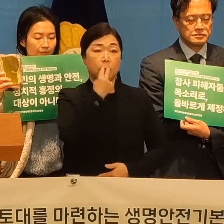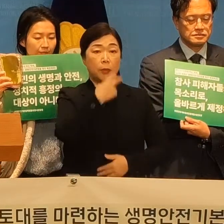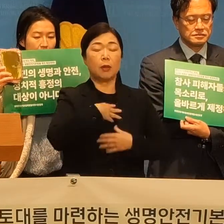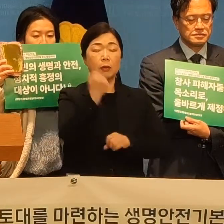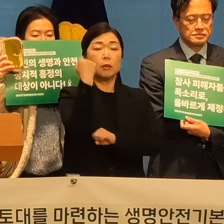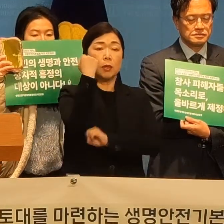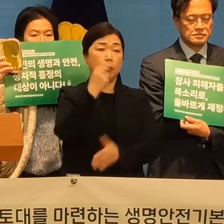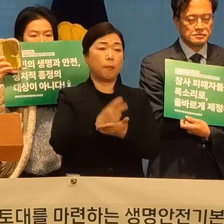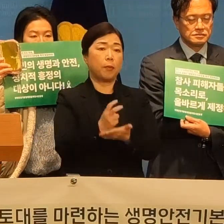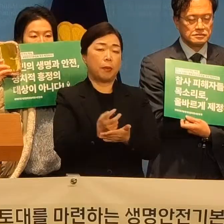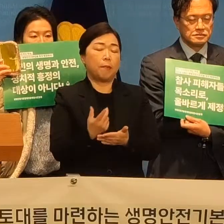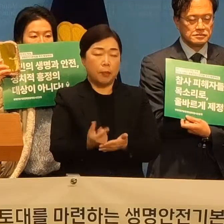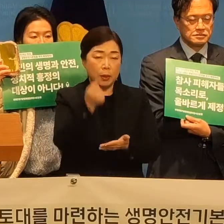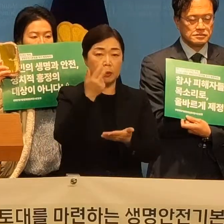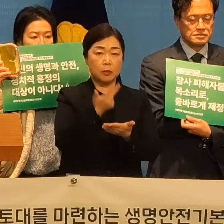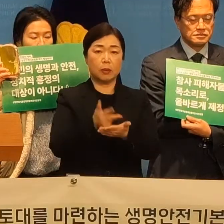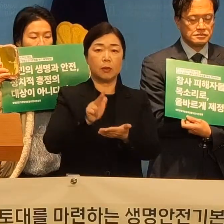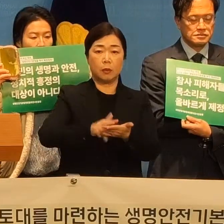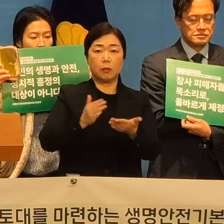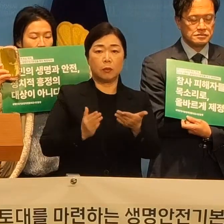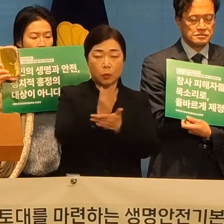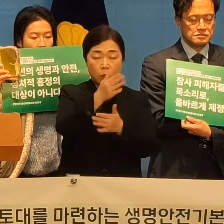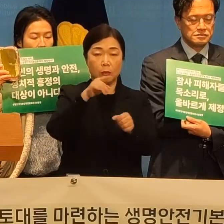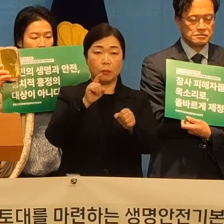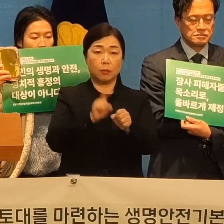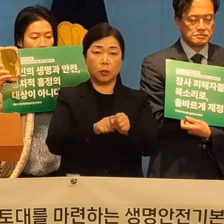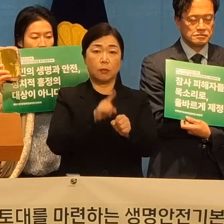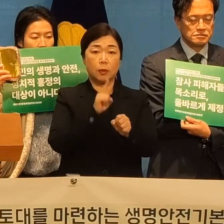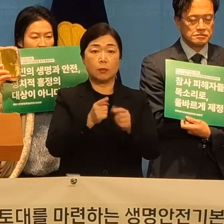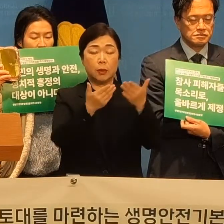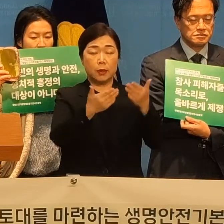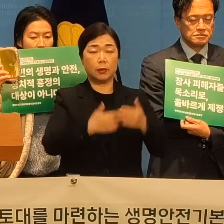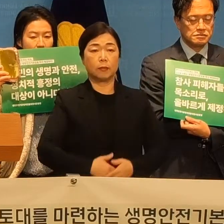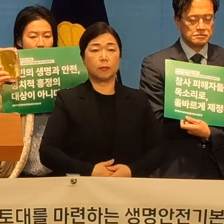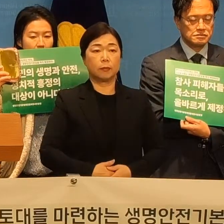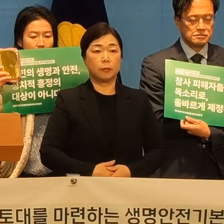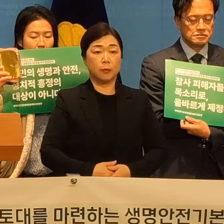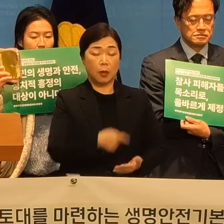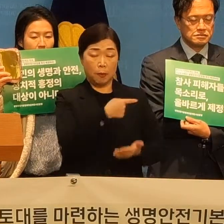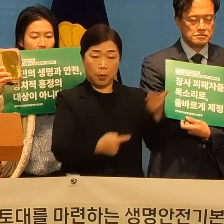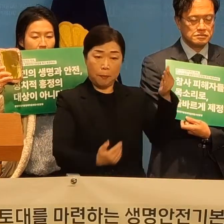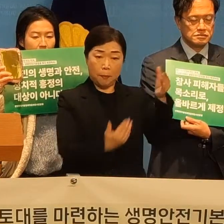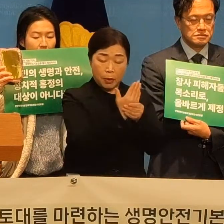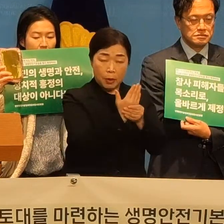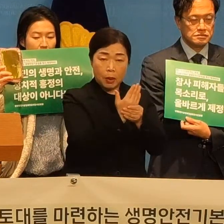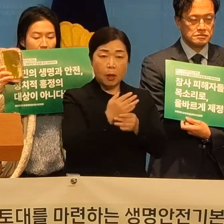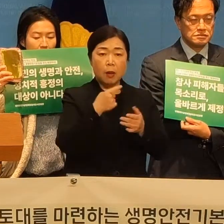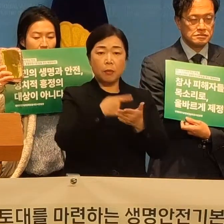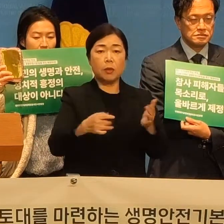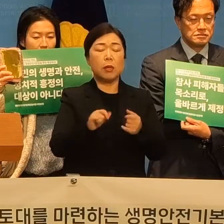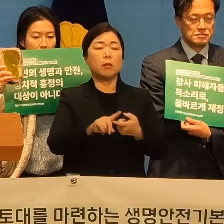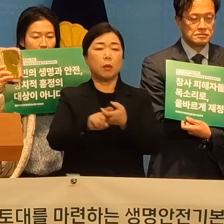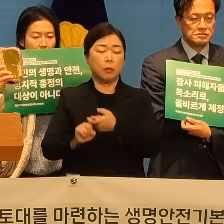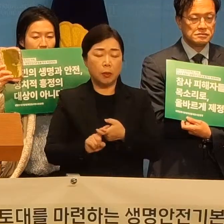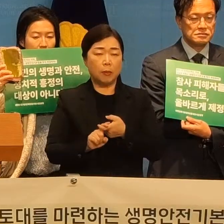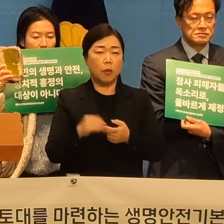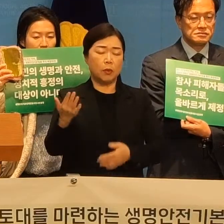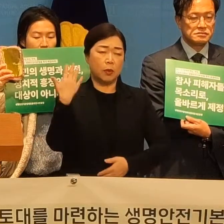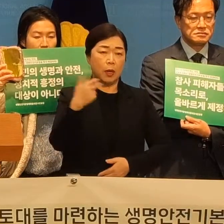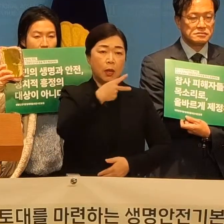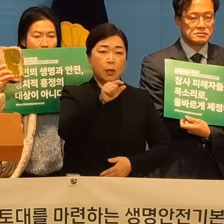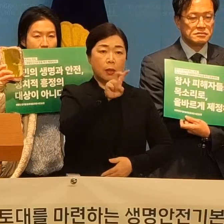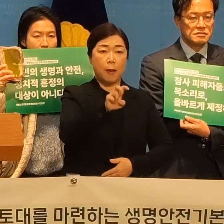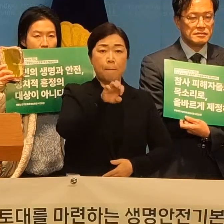생명안전기본법의 제정을 촉구합니다. 우리 재난참사 피해자연대는 삼풍백화점 붕괴